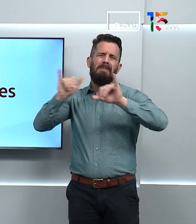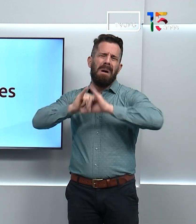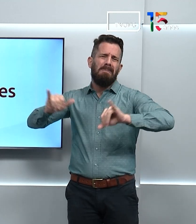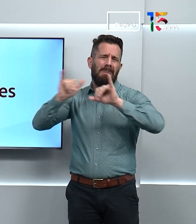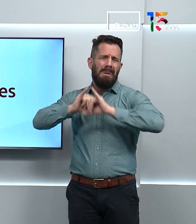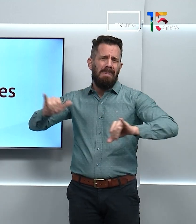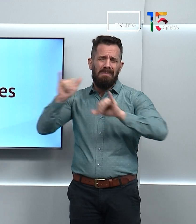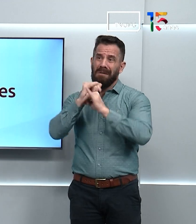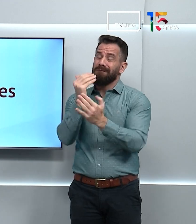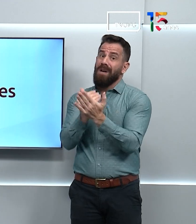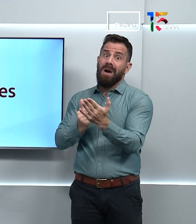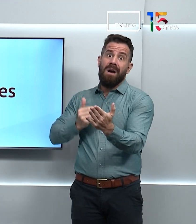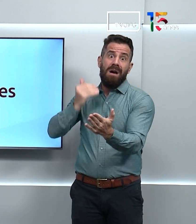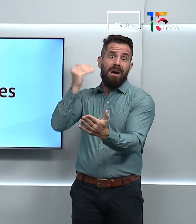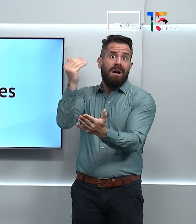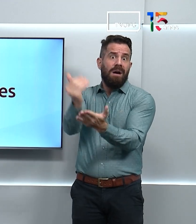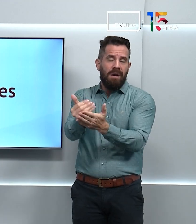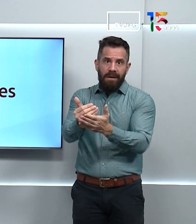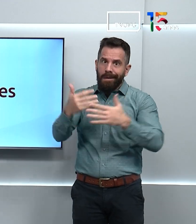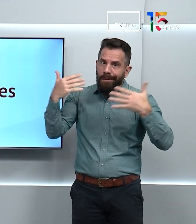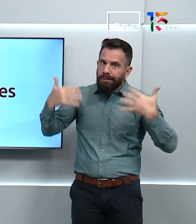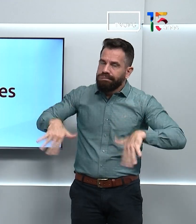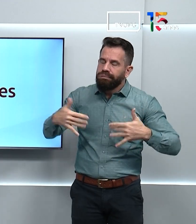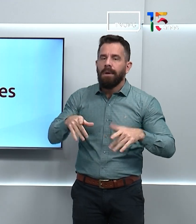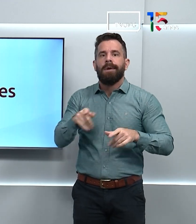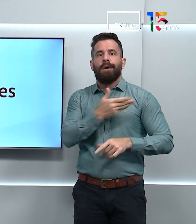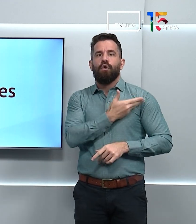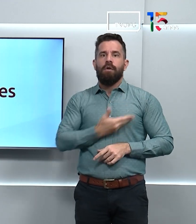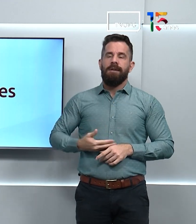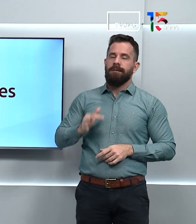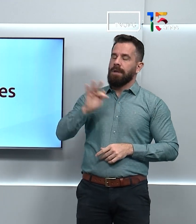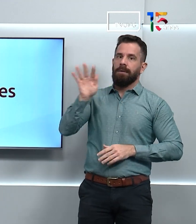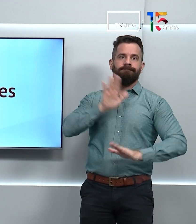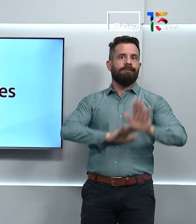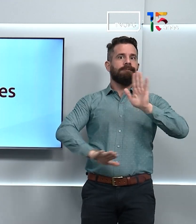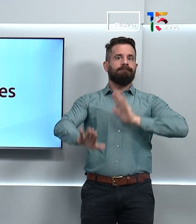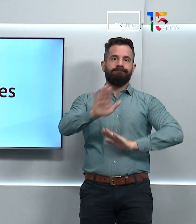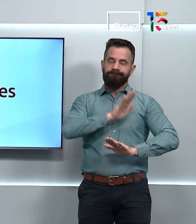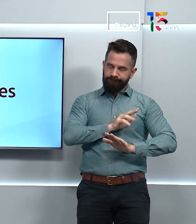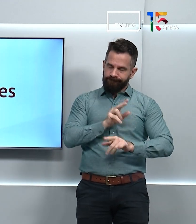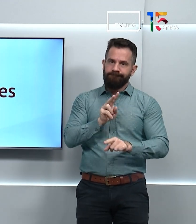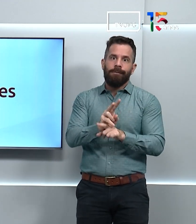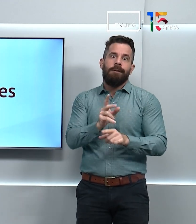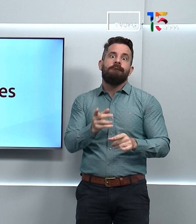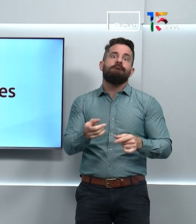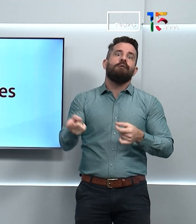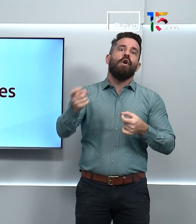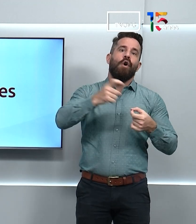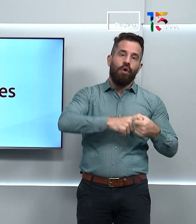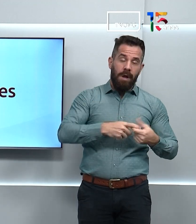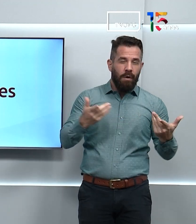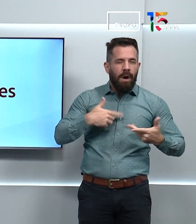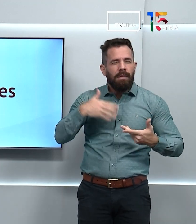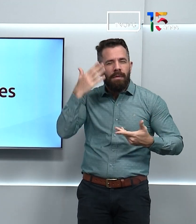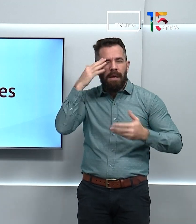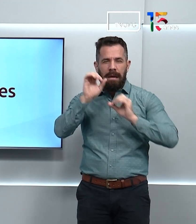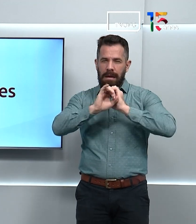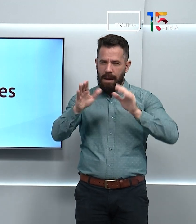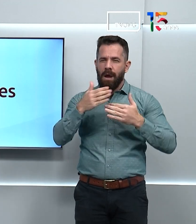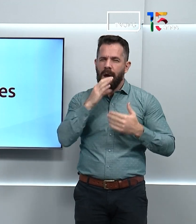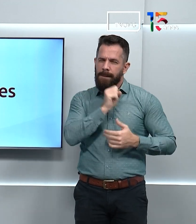dessa fiscalização que a Receita Federal faz em cima das movimentações financeiras. Você vai entender melhor daqui a